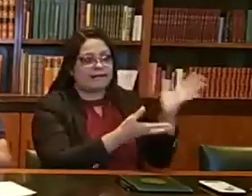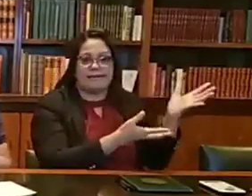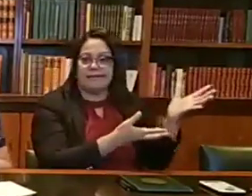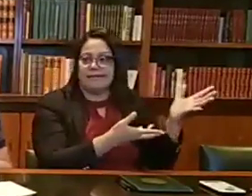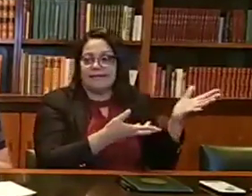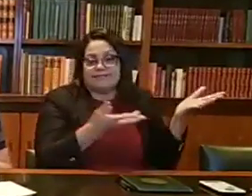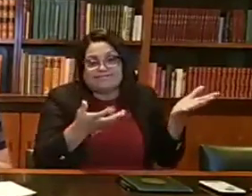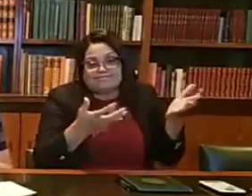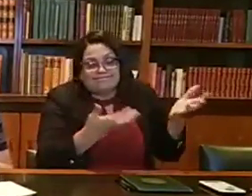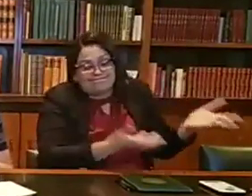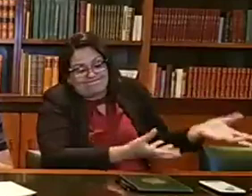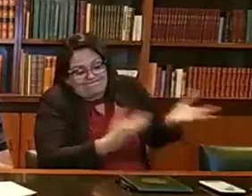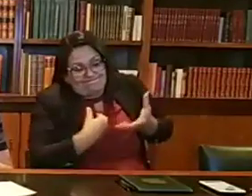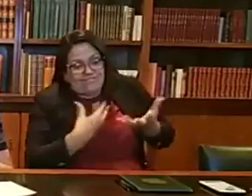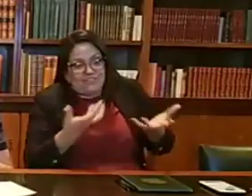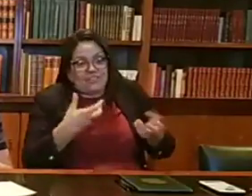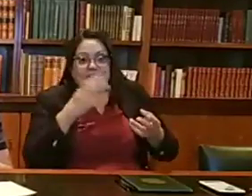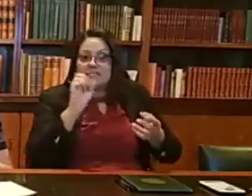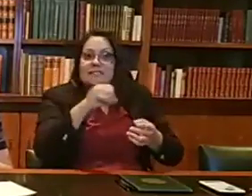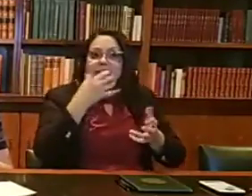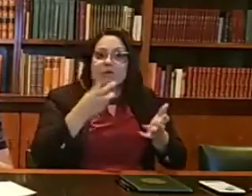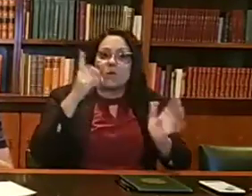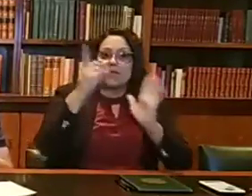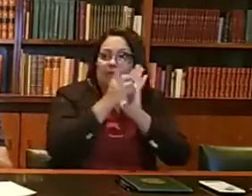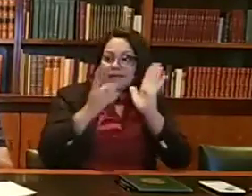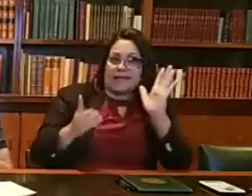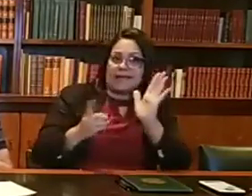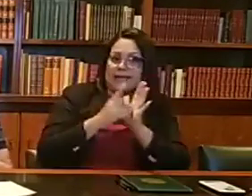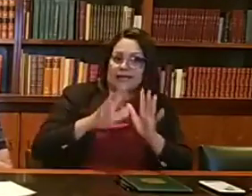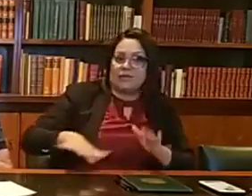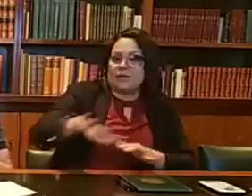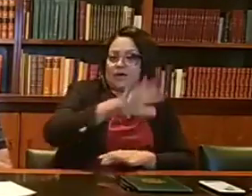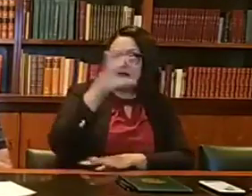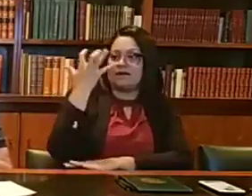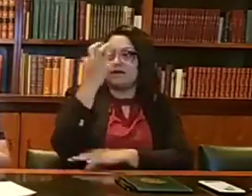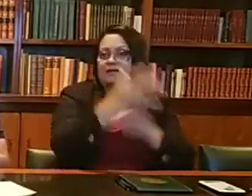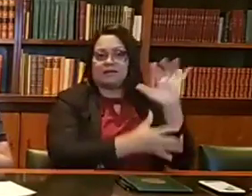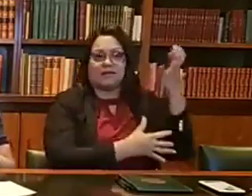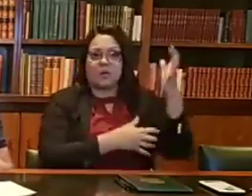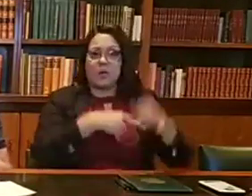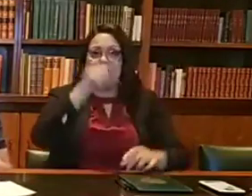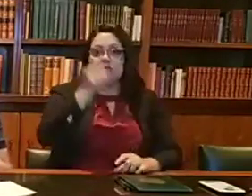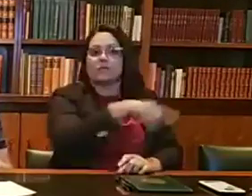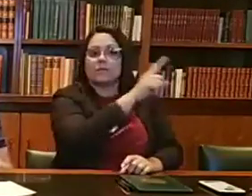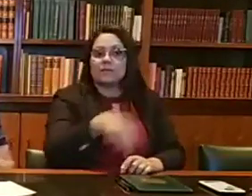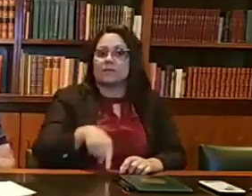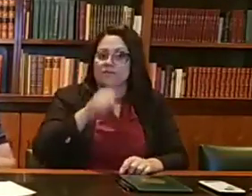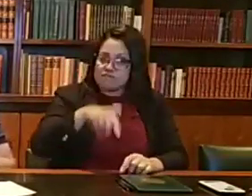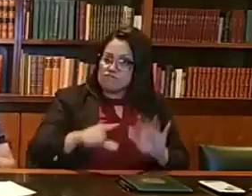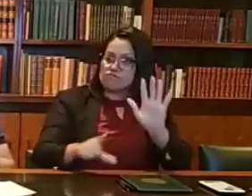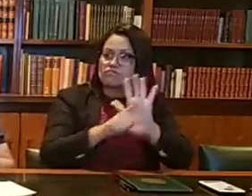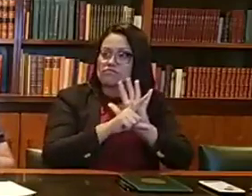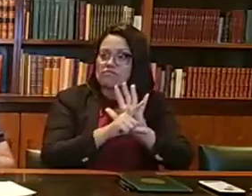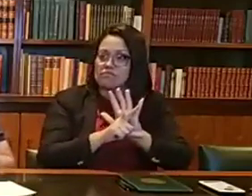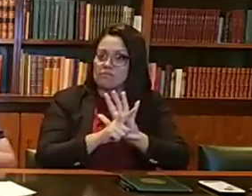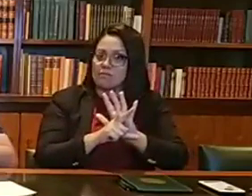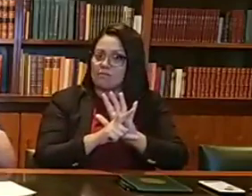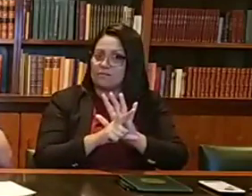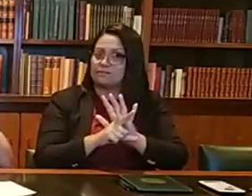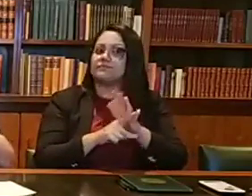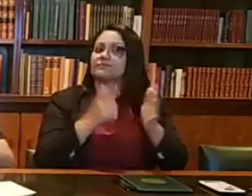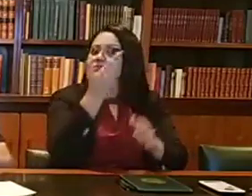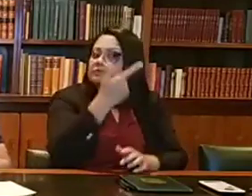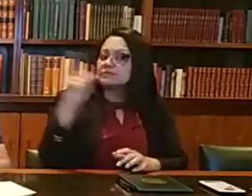mudar um decreto ambiental, ele só pode ser revogado, por exemplo, por lei. Por lei. E outra coisa,